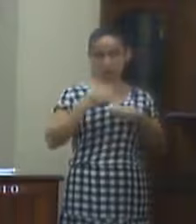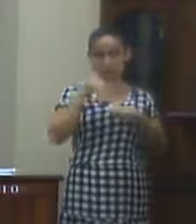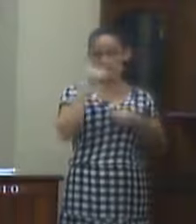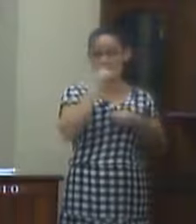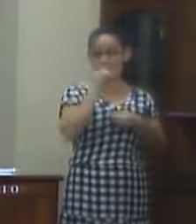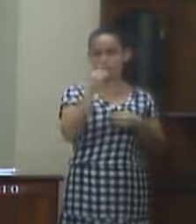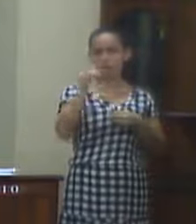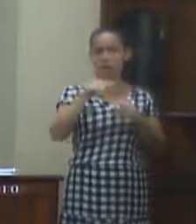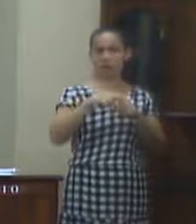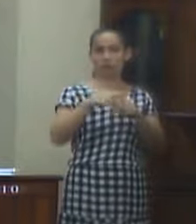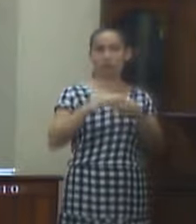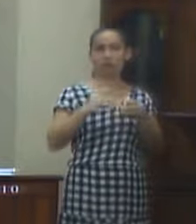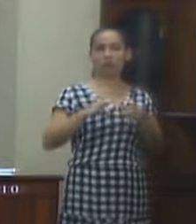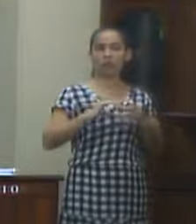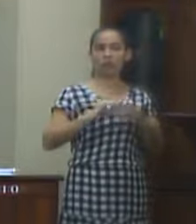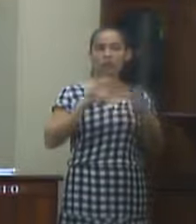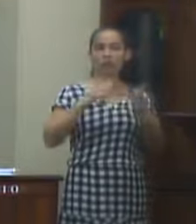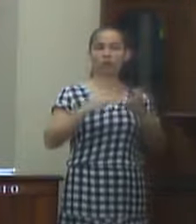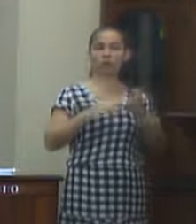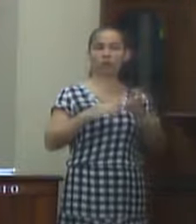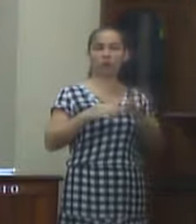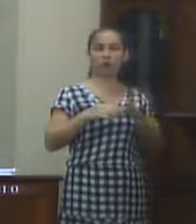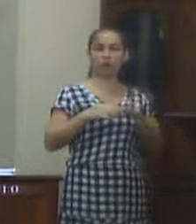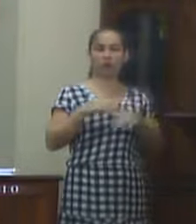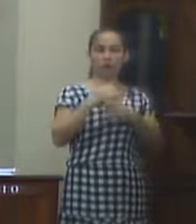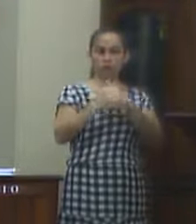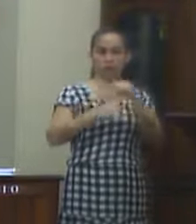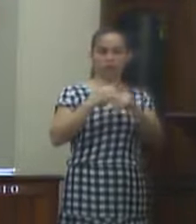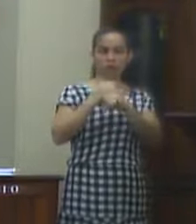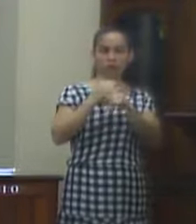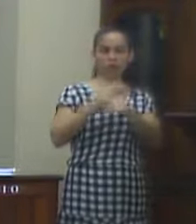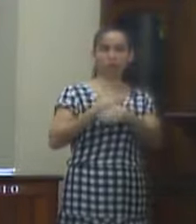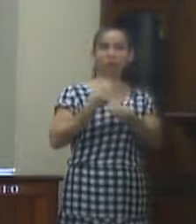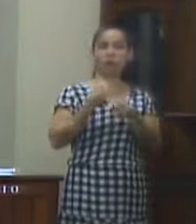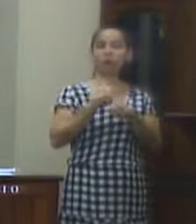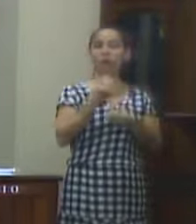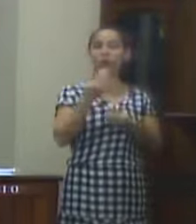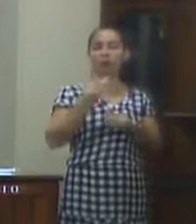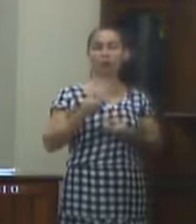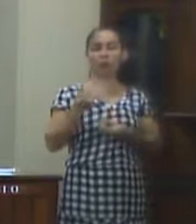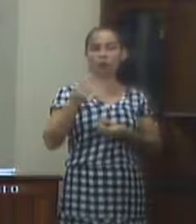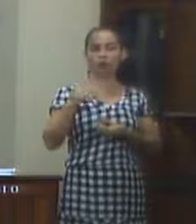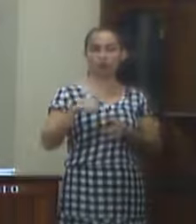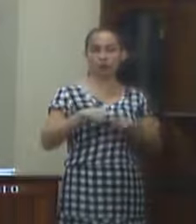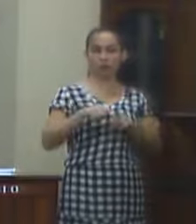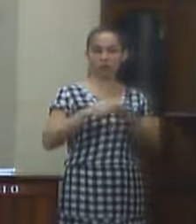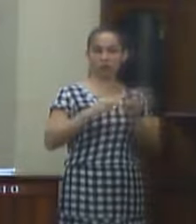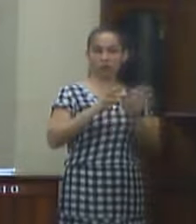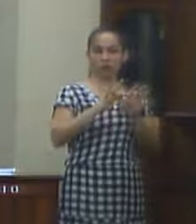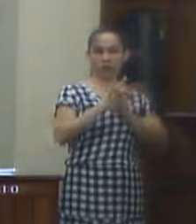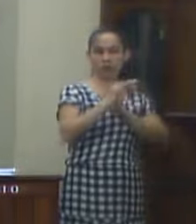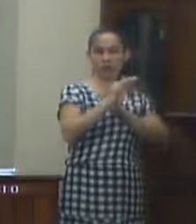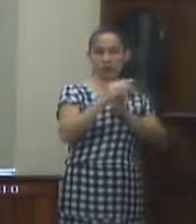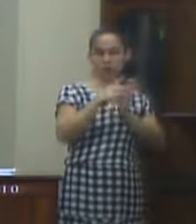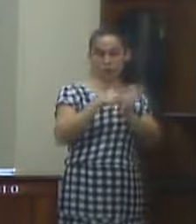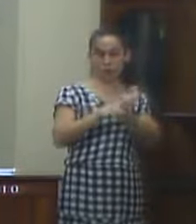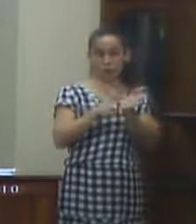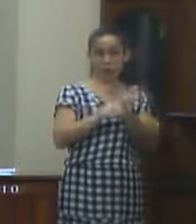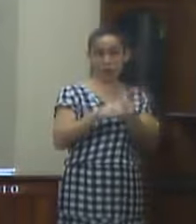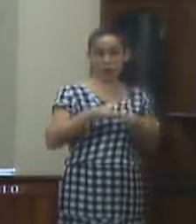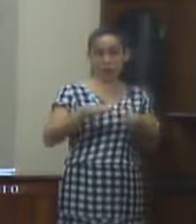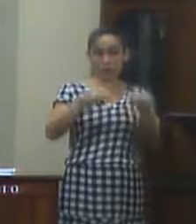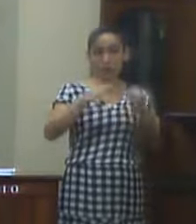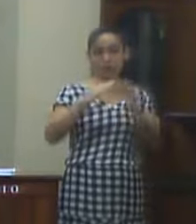elétrica deverão disponibilizar em seus sítios eletrônicos os valores arrecadados nas faturas de energia elétrica e repassados à Prefeitura